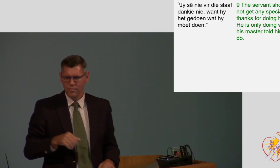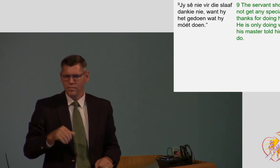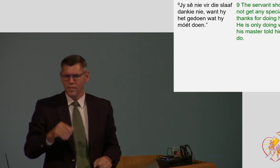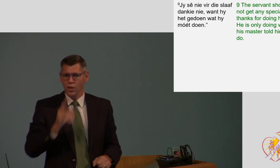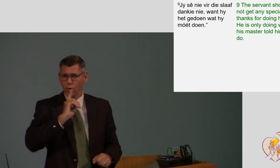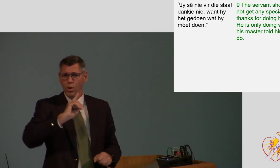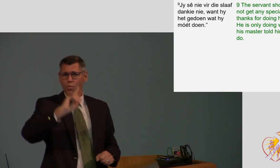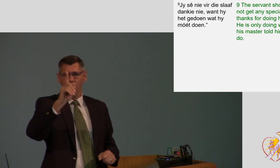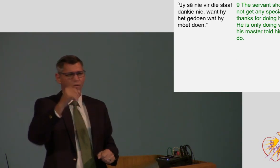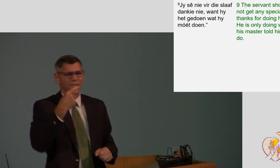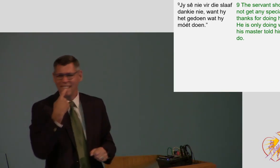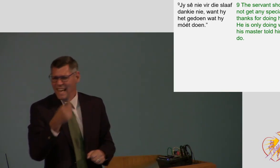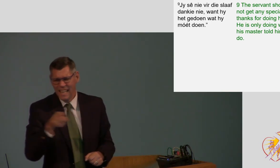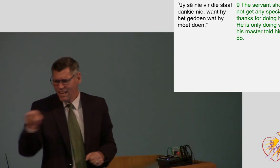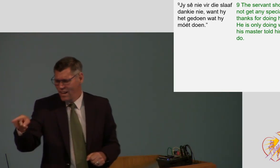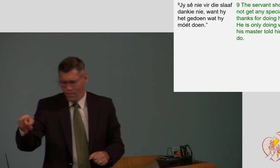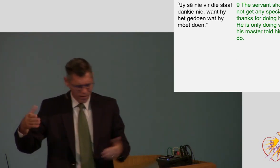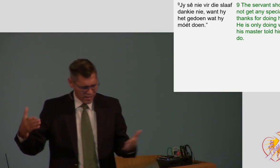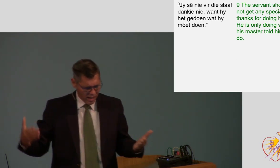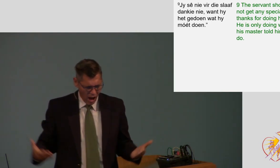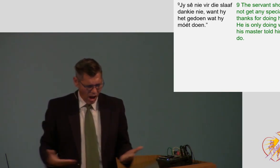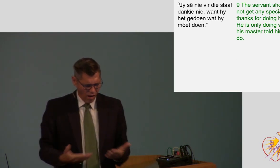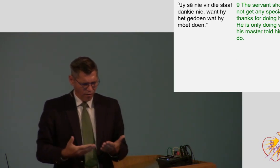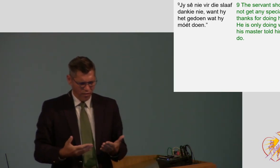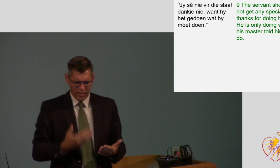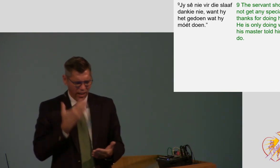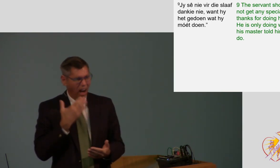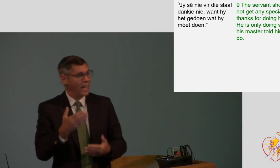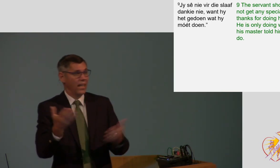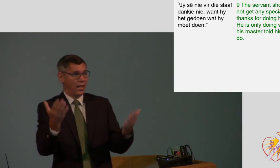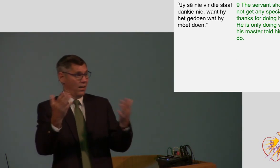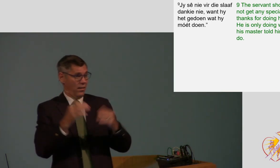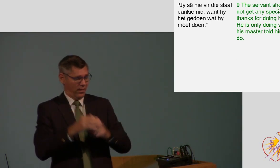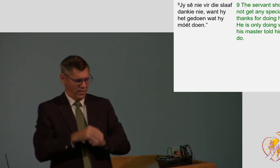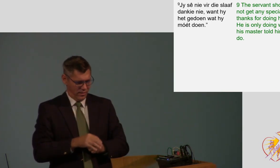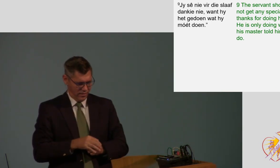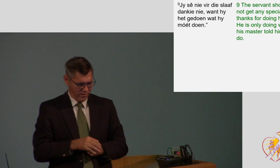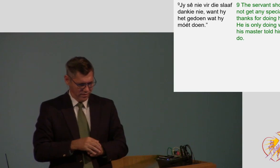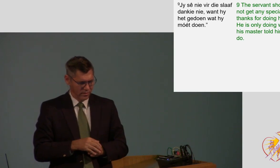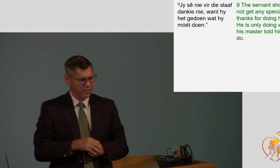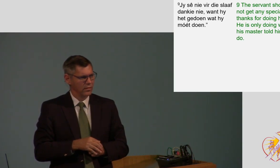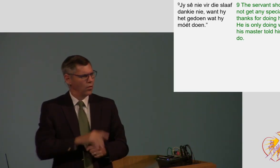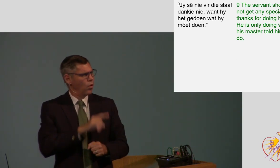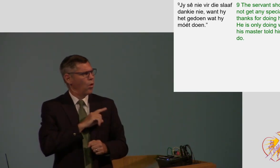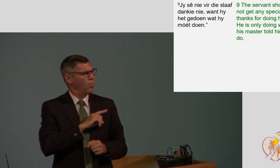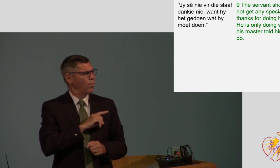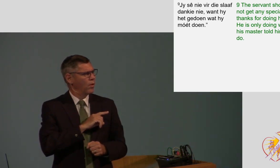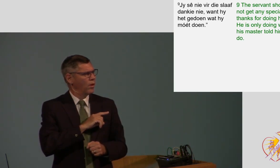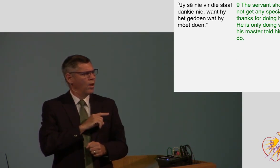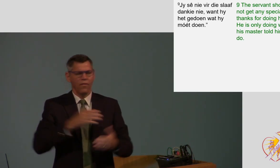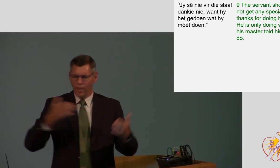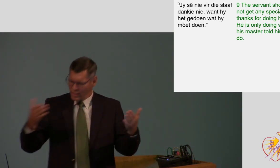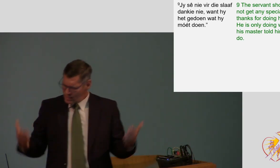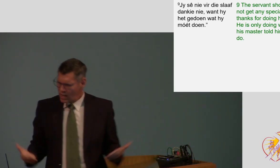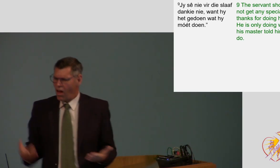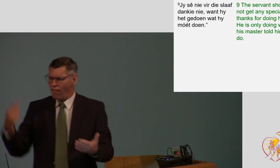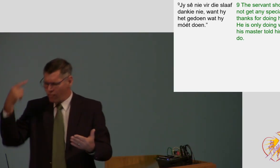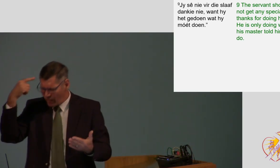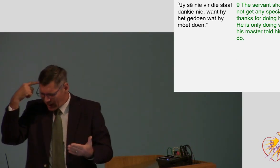So die hoof sê nie vir slaaf, dankie nie. Hoekom? Want slaaf weet wat